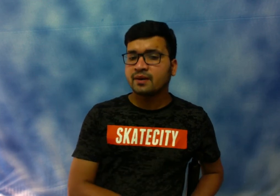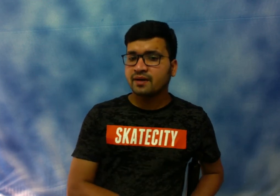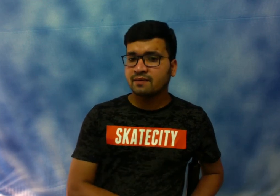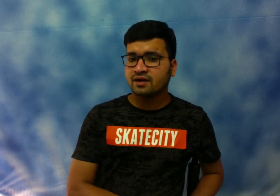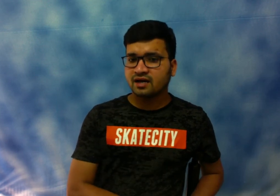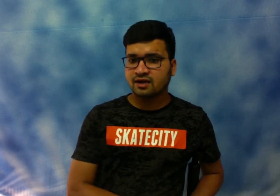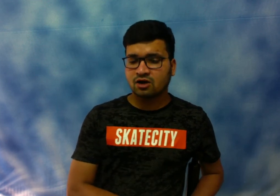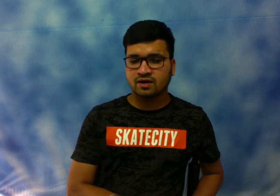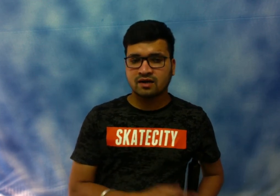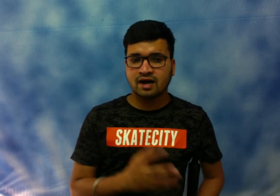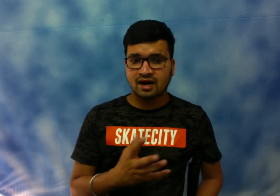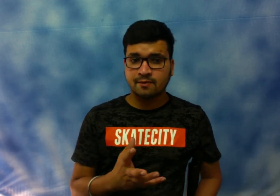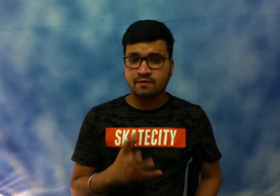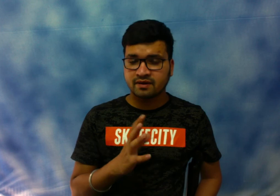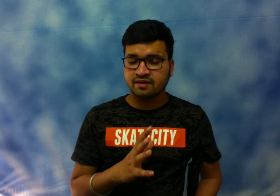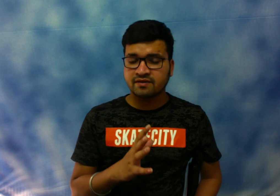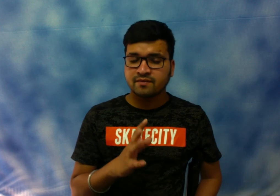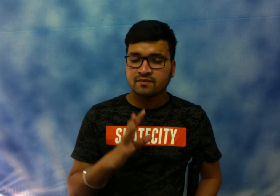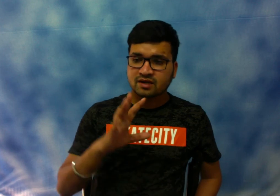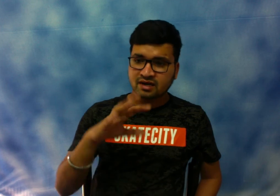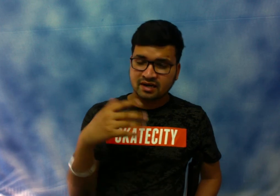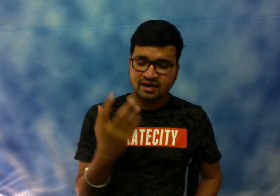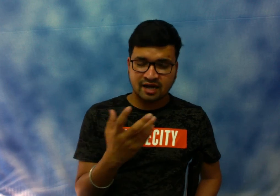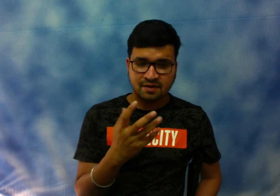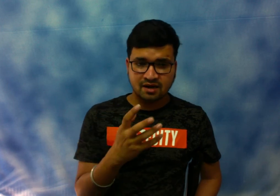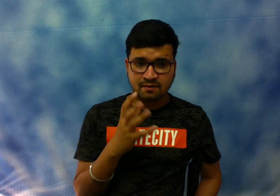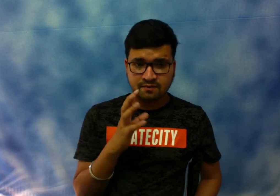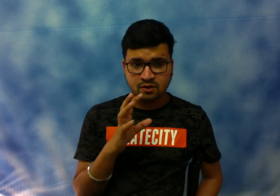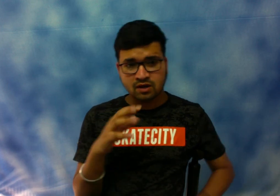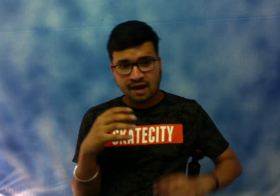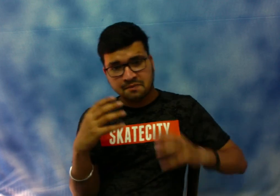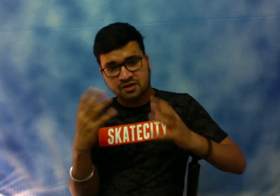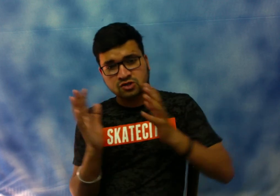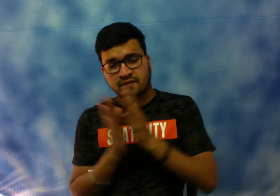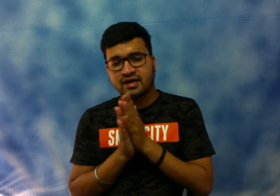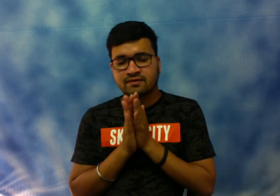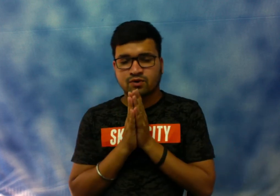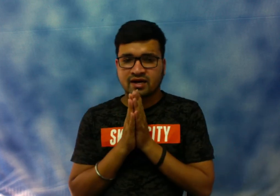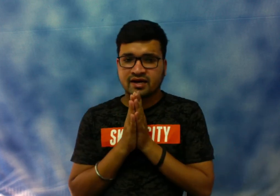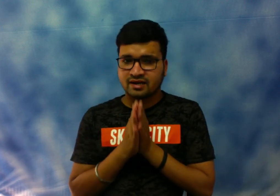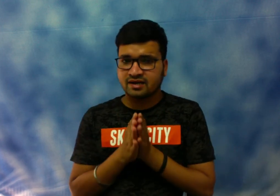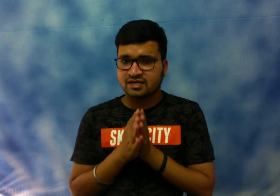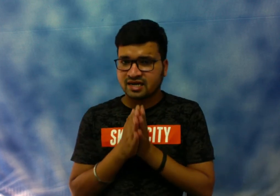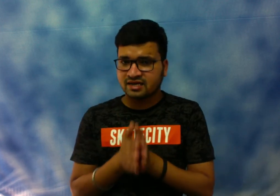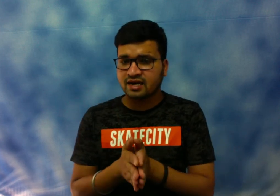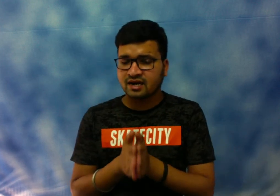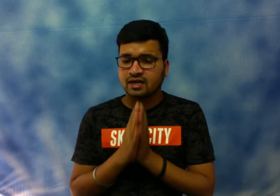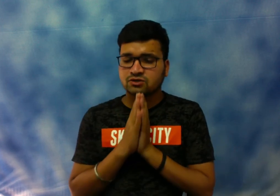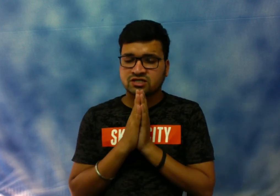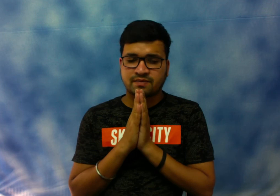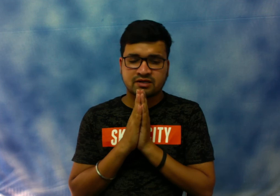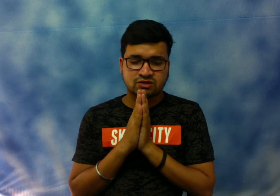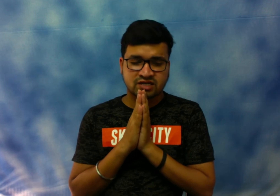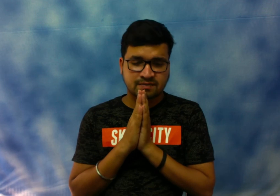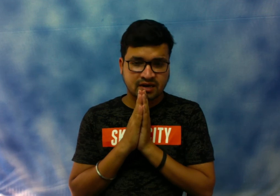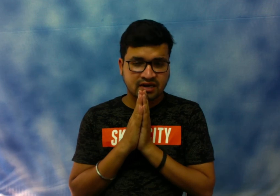भी आप निराश ना हो, मतलब अगर आपको फिर भी करना क्या है, मतलब आप क्योंकि आपके पास तो कपड़े पुराने निकल ही रहे, चादरें निकल रहे, जूते चप्पलें निकल ही